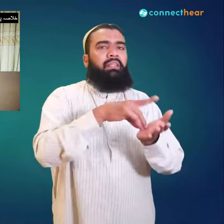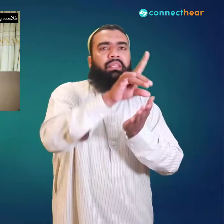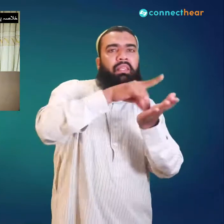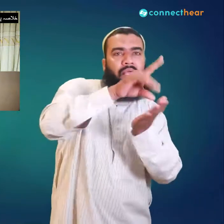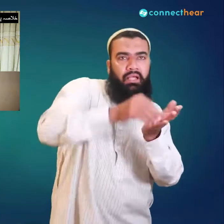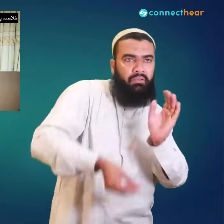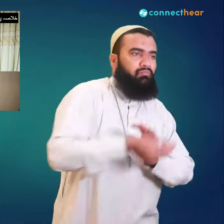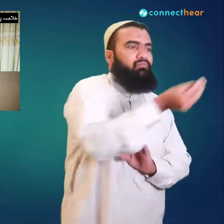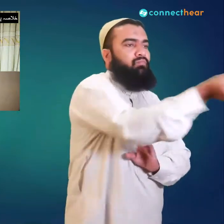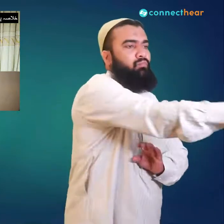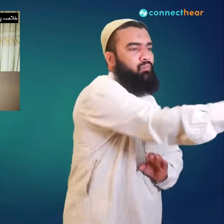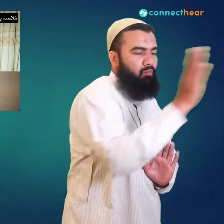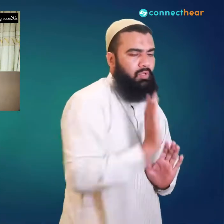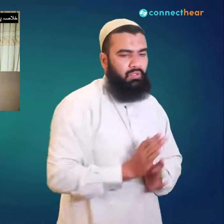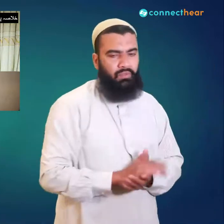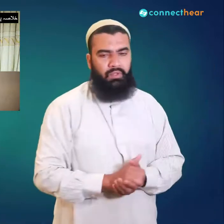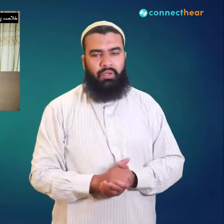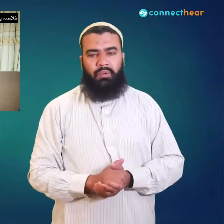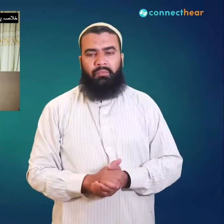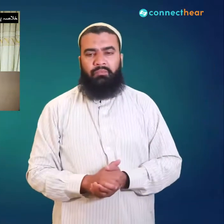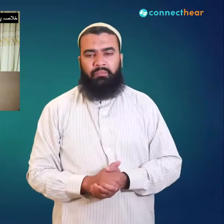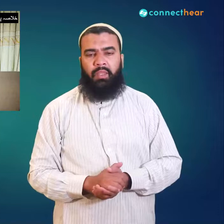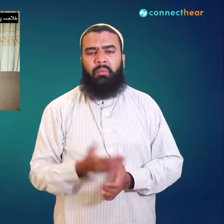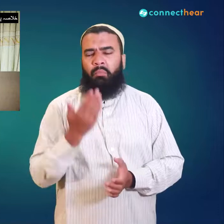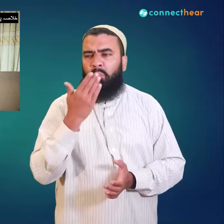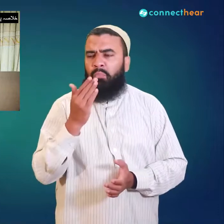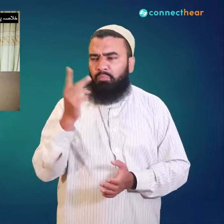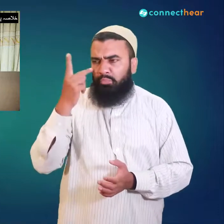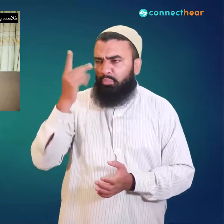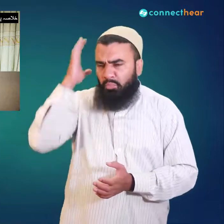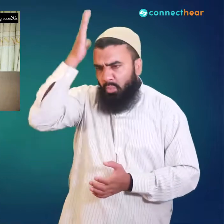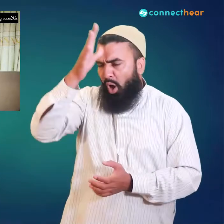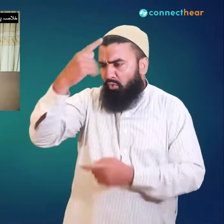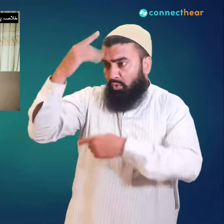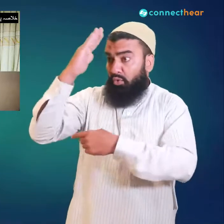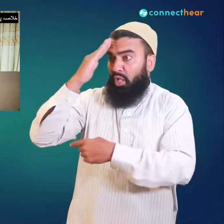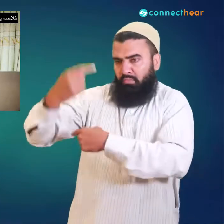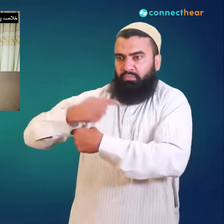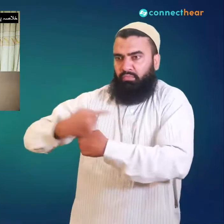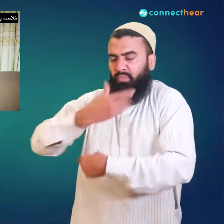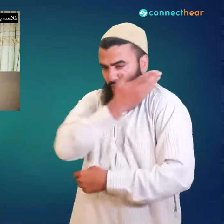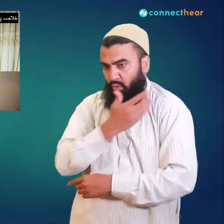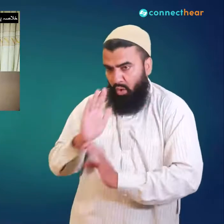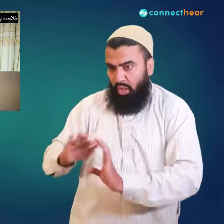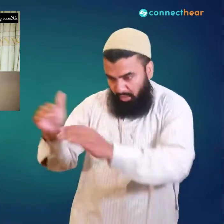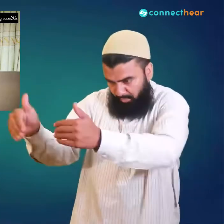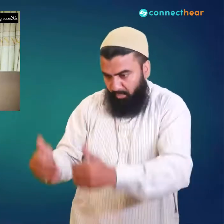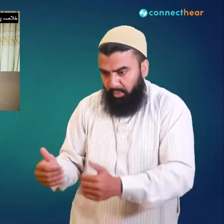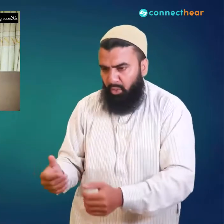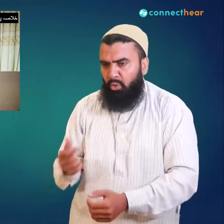مؤلفۃ القلوب کی صورت میں اس کو کوئی ہدیہ یا عطیہ دیا جا سکتا ہے، اور اس میں اگر یہ نیت